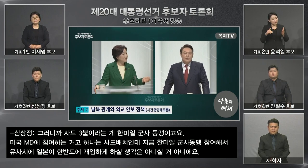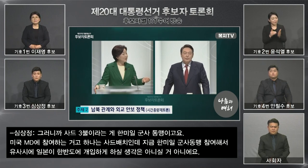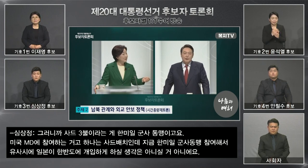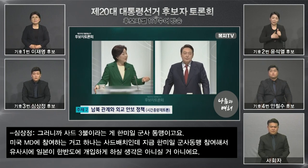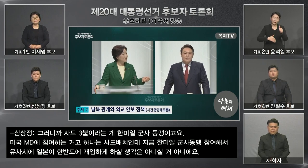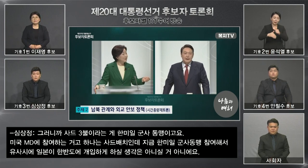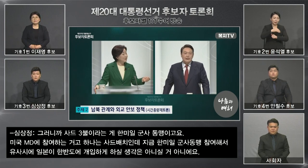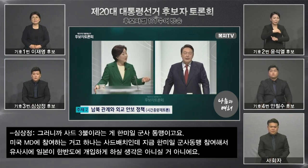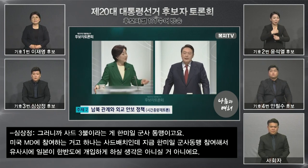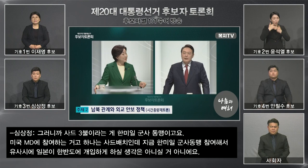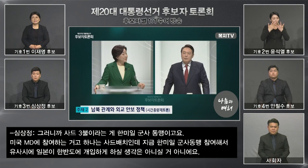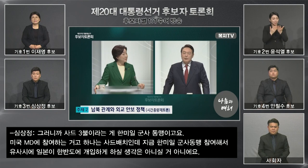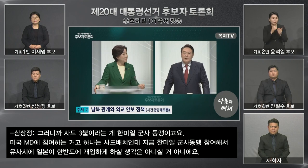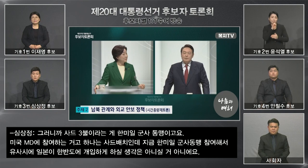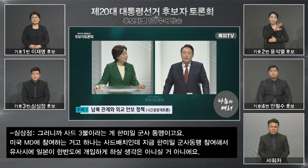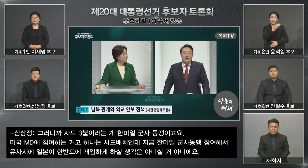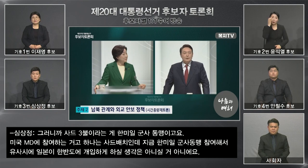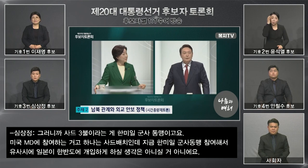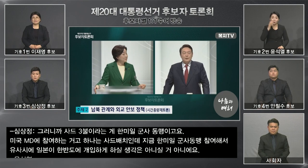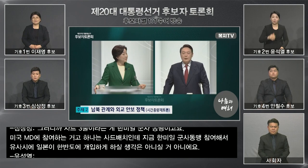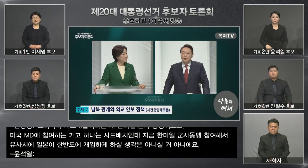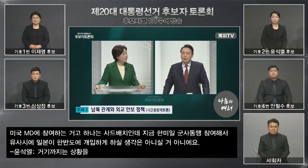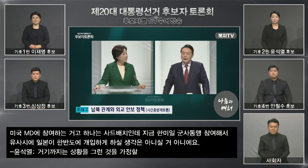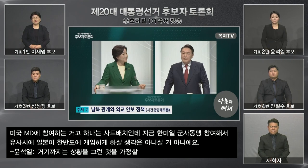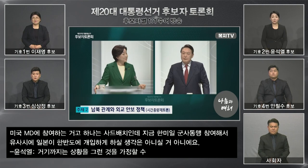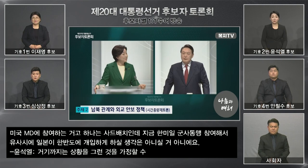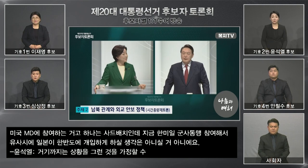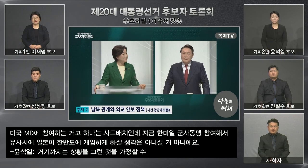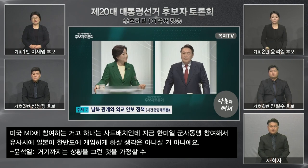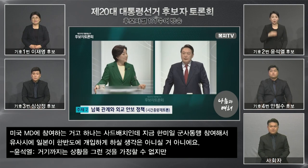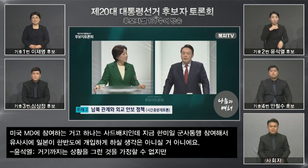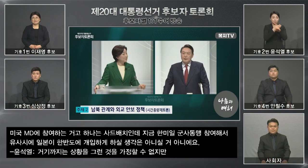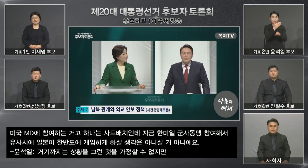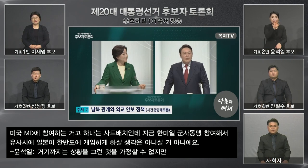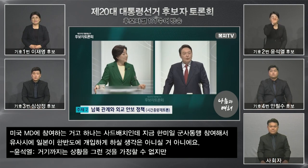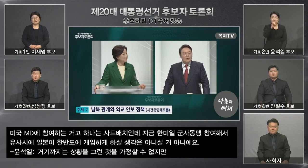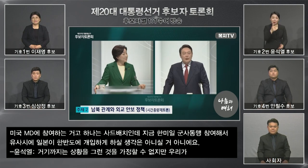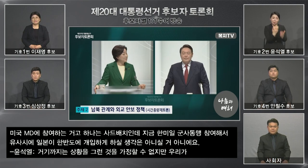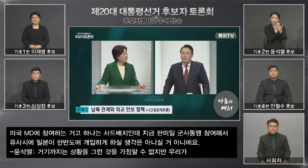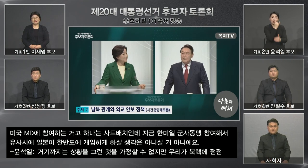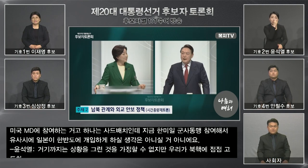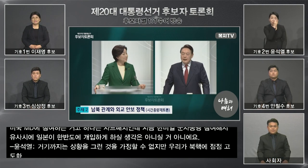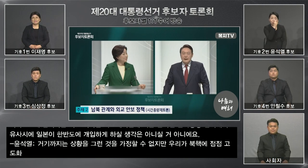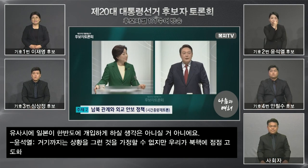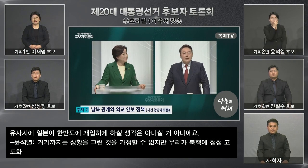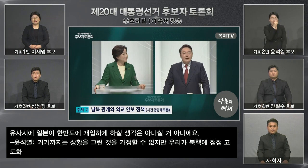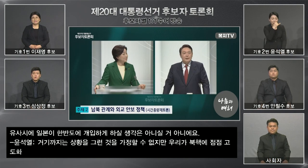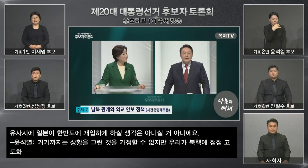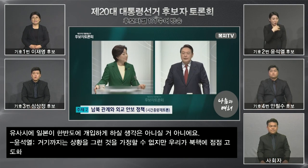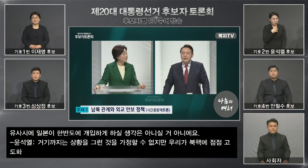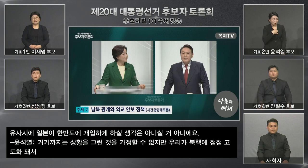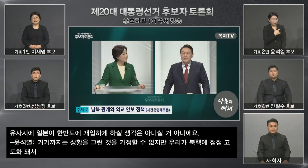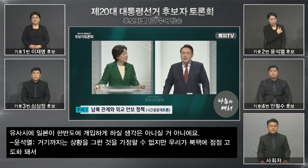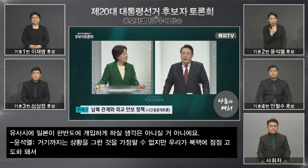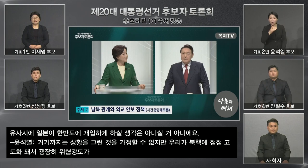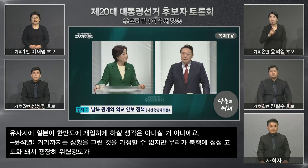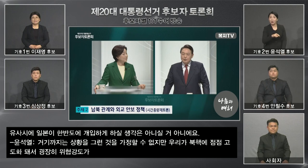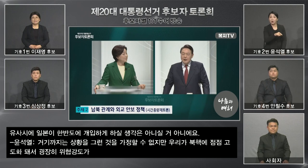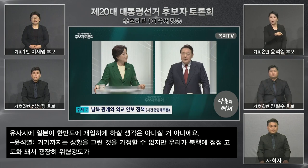가정할 수는 없지만 우리가 북핵이 점점 고도화돼서 굉장히 위협 강도가 강해지게 되면